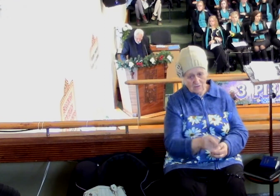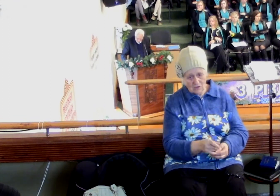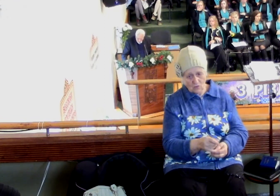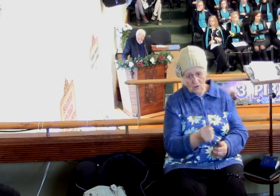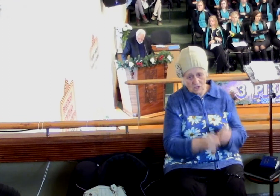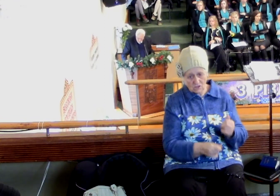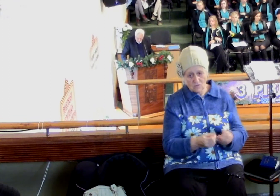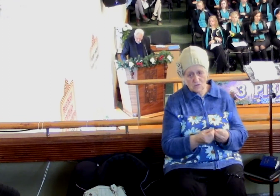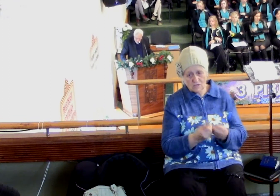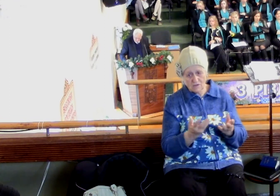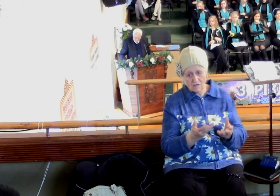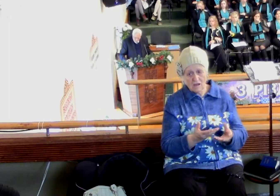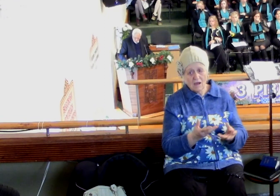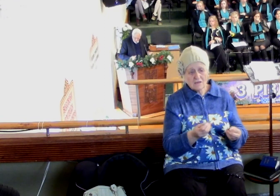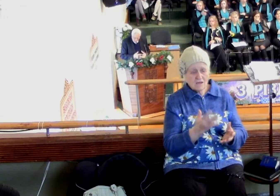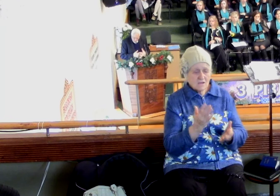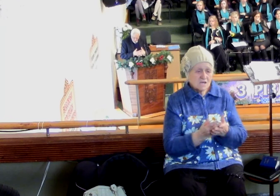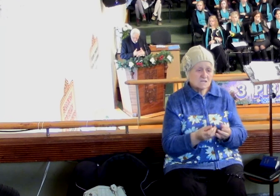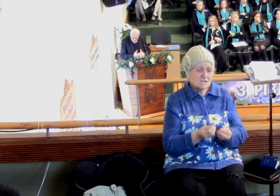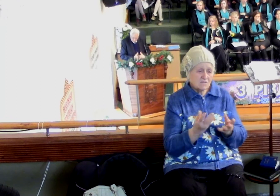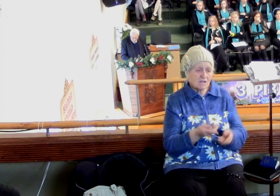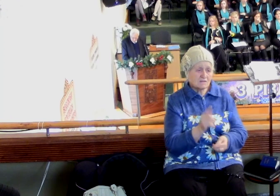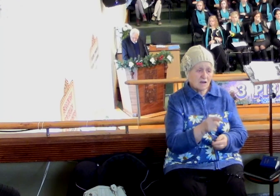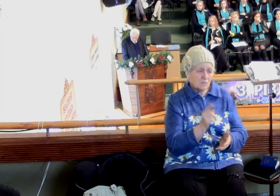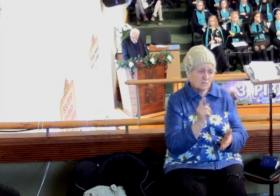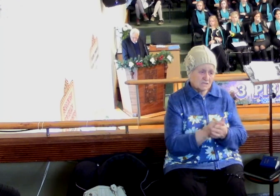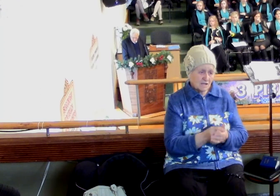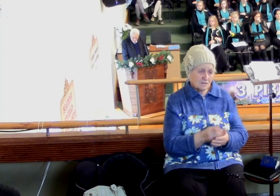свет, там жизнь. Поэтому